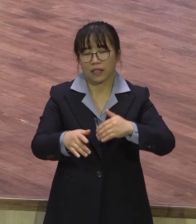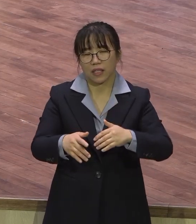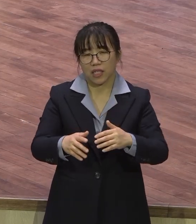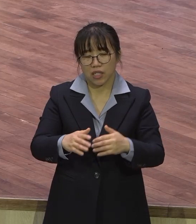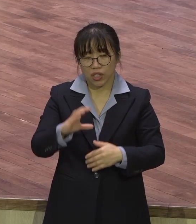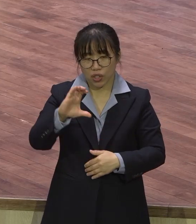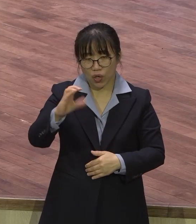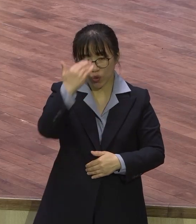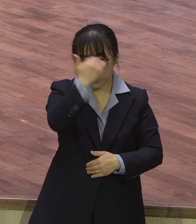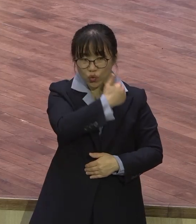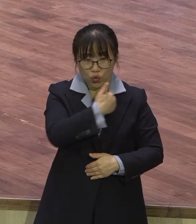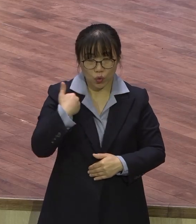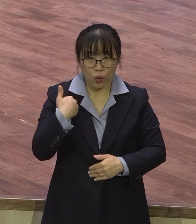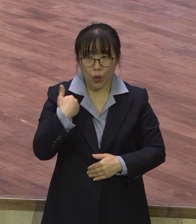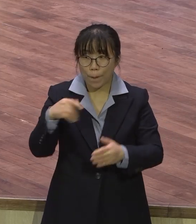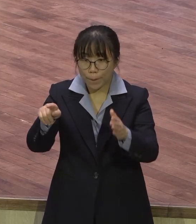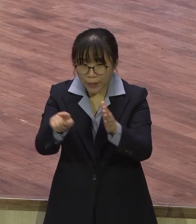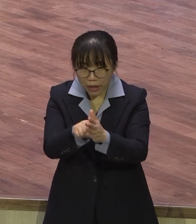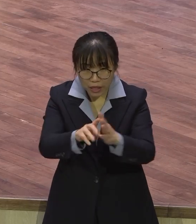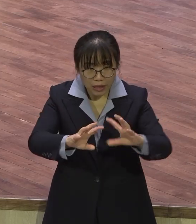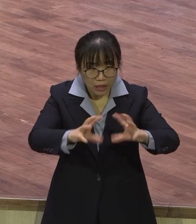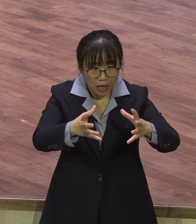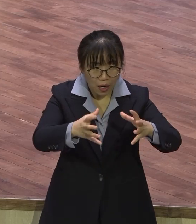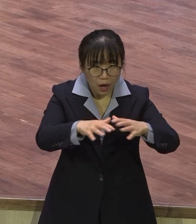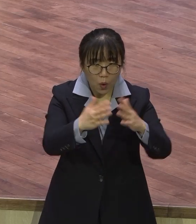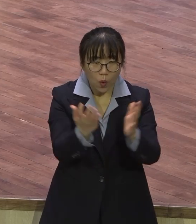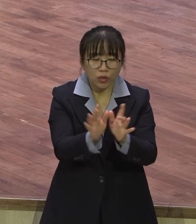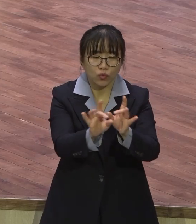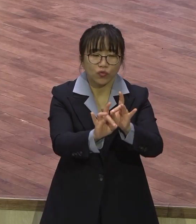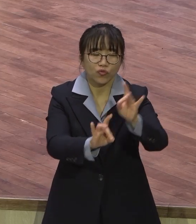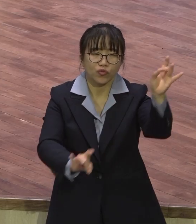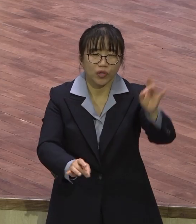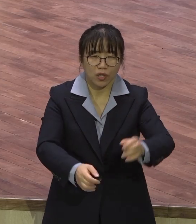완전히 그냥 우상순계의 저주가 그대로 임해요